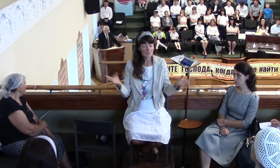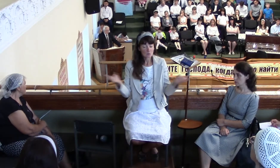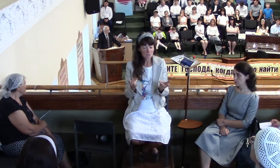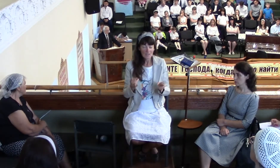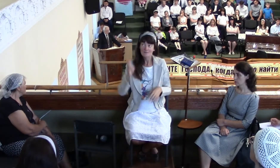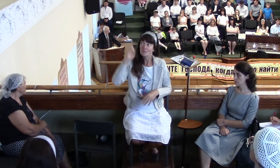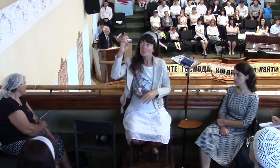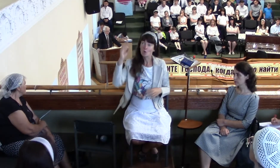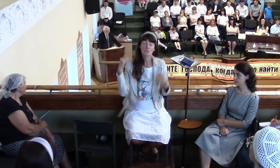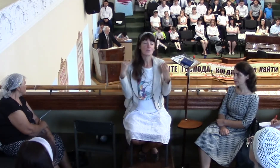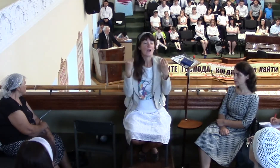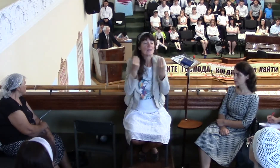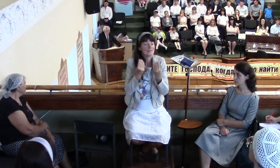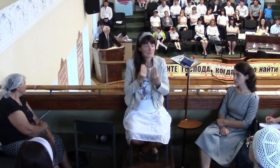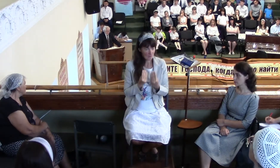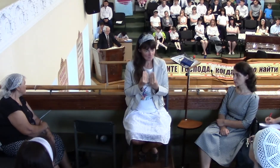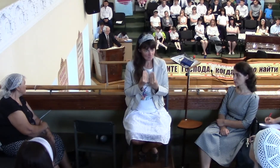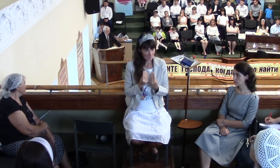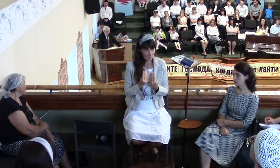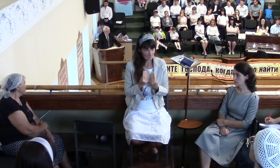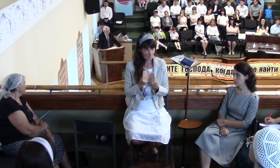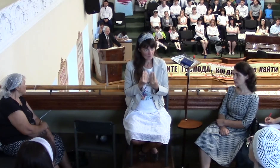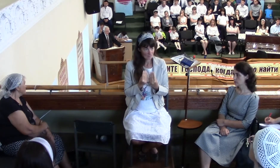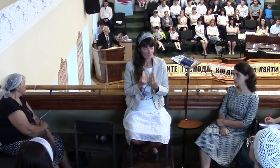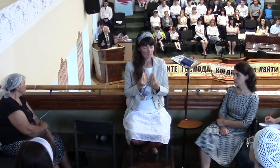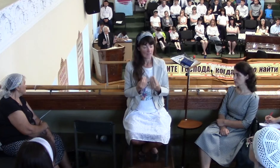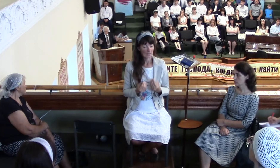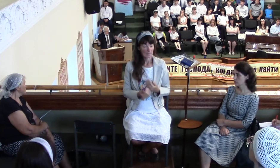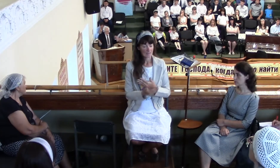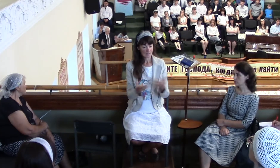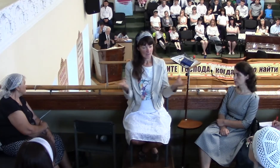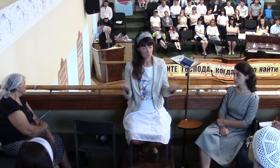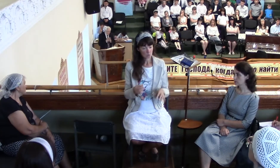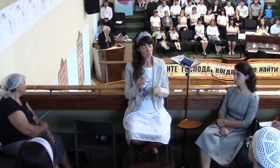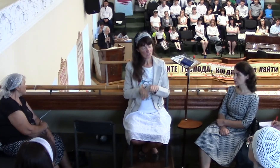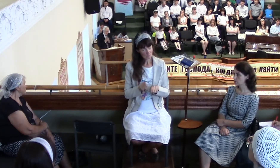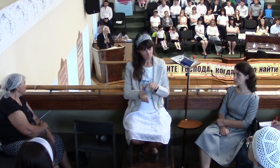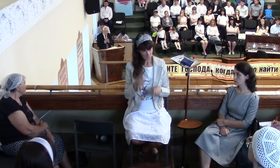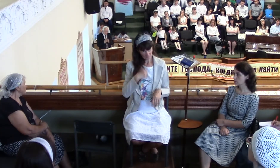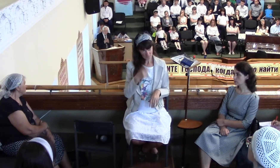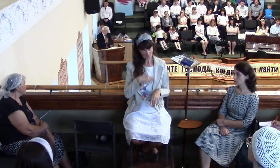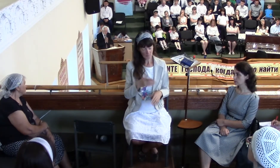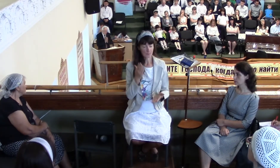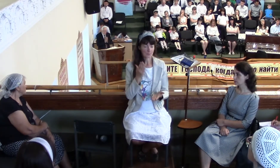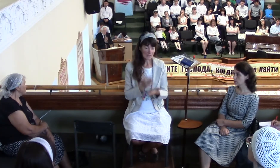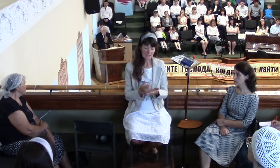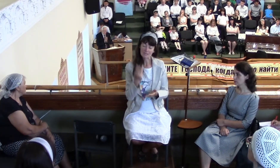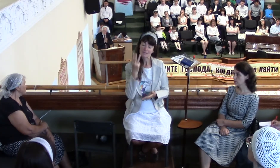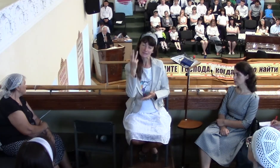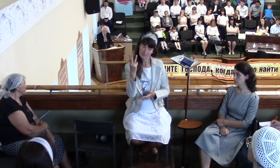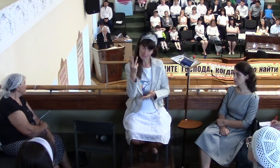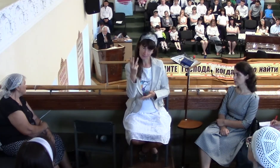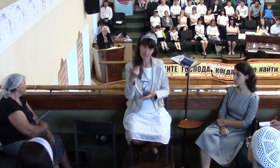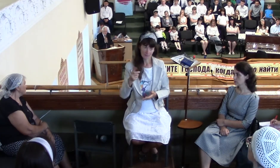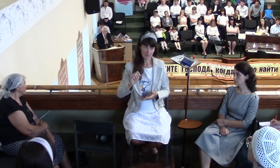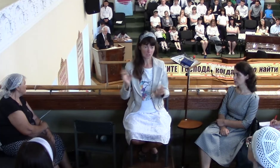одеянии. И для этого мы должны испытывать себя. И просто есть три сферы, в которых мы должны хотя